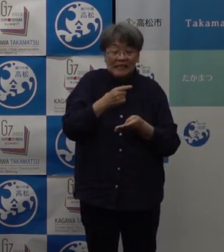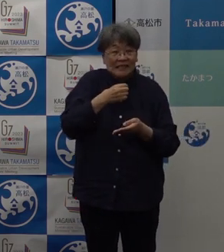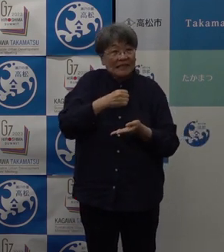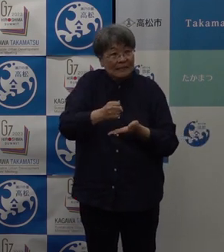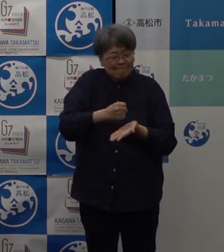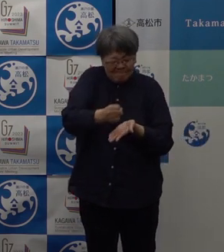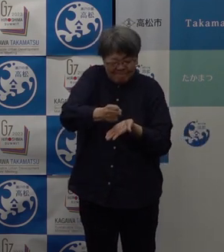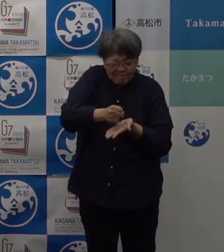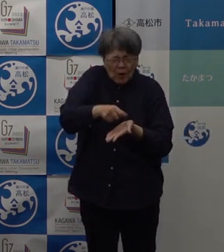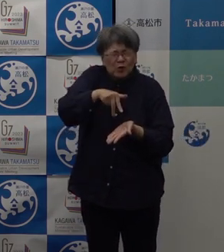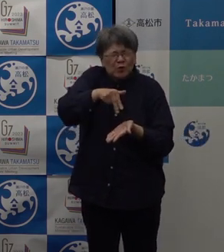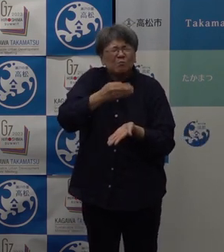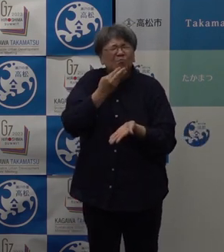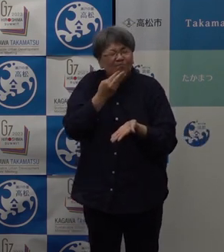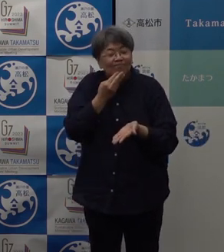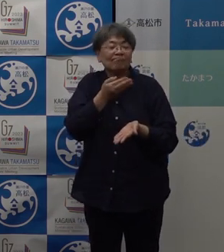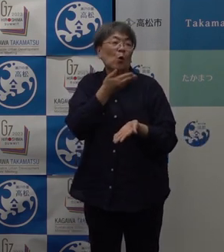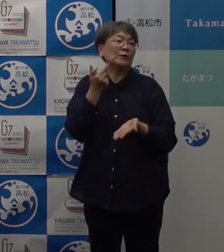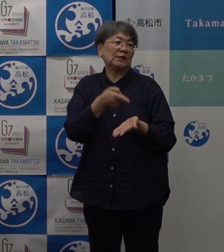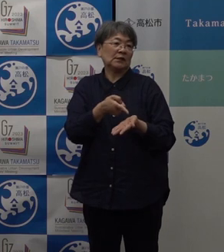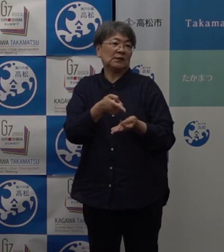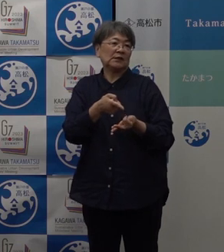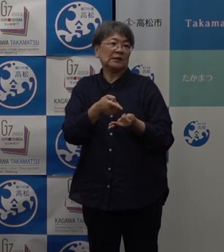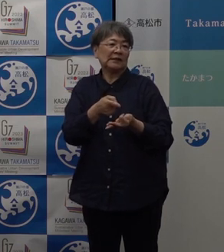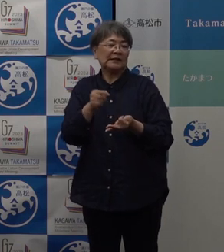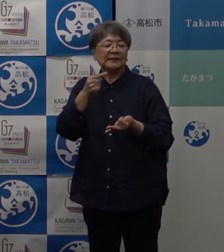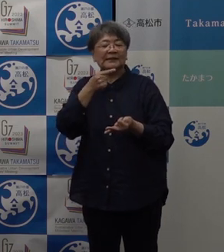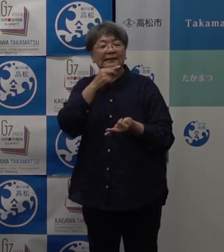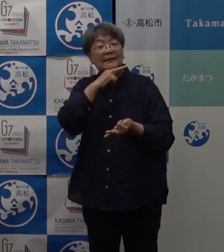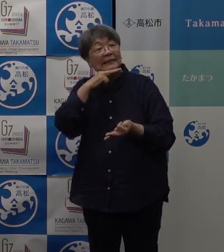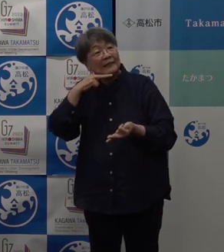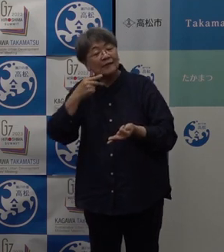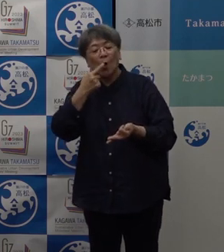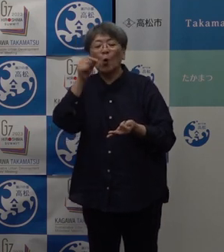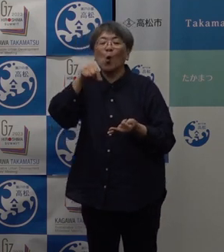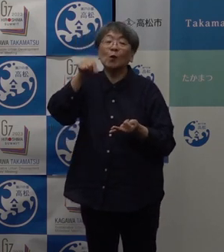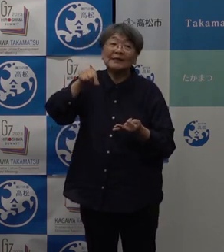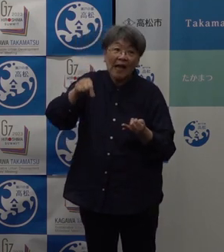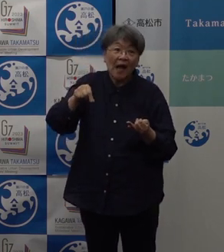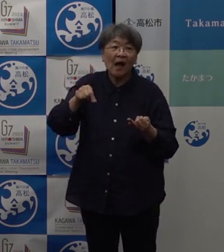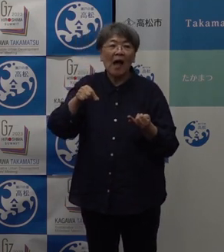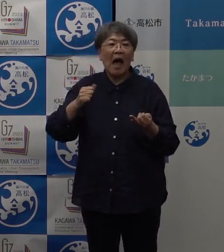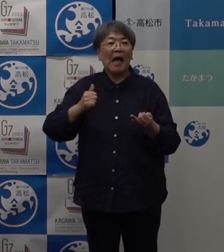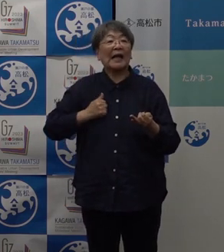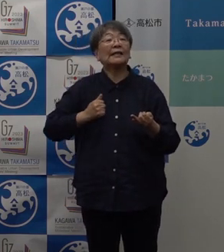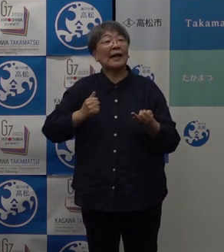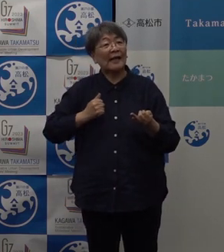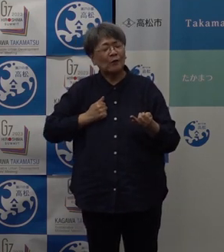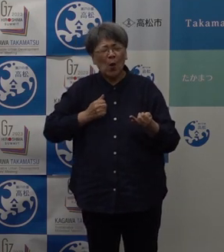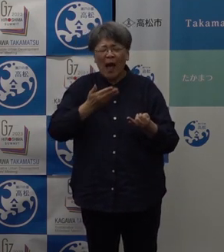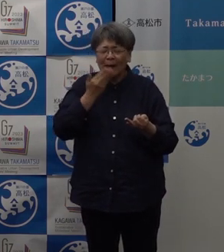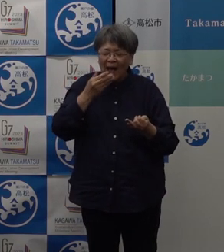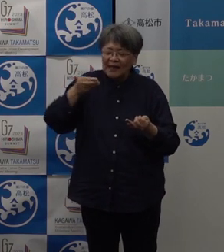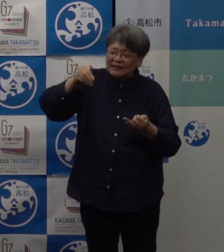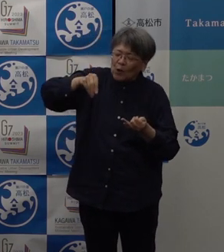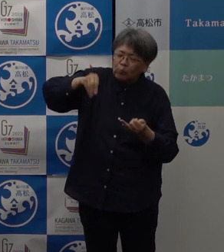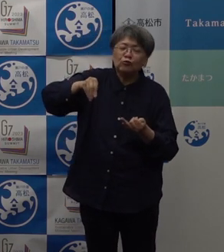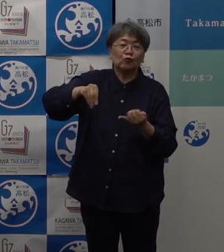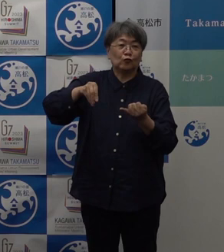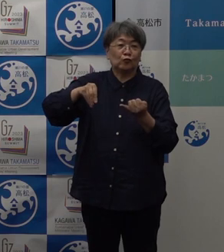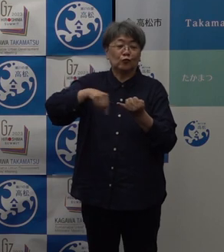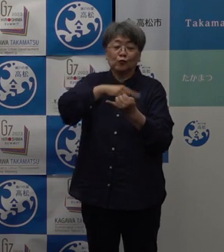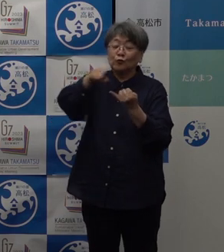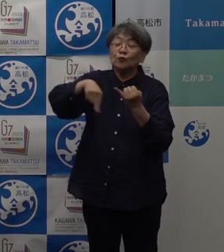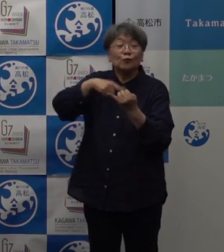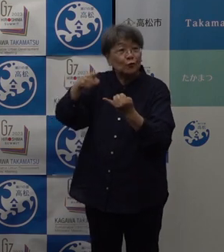ロットラペのほか、イギリスの紅茶ゼリー、カナダのメープルシロップ、この辺が献